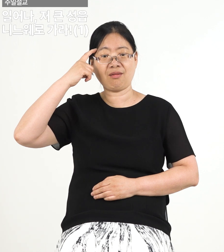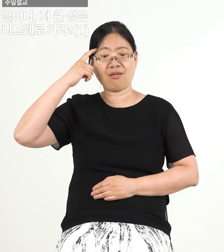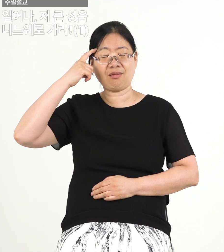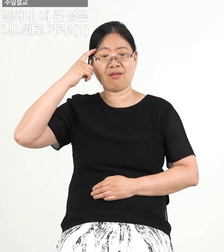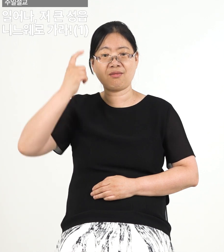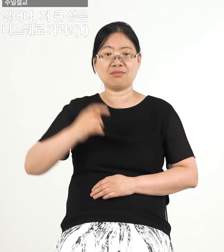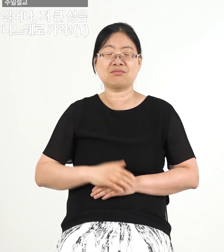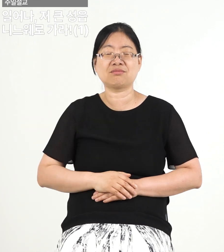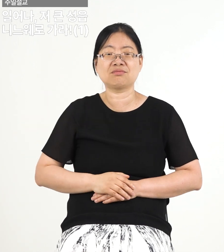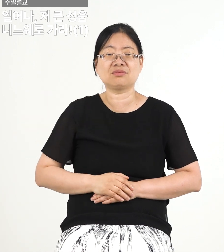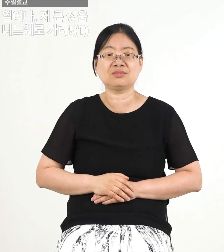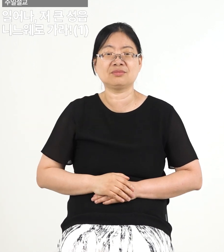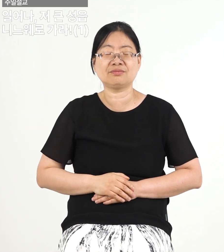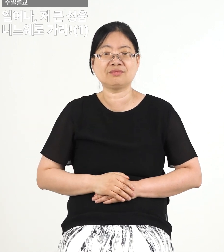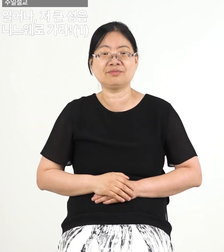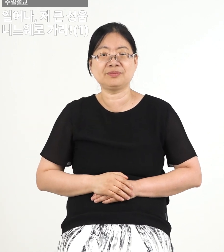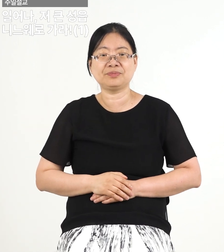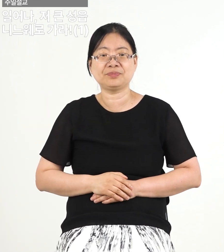여러분,